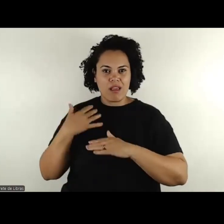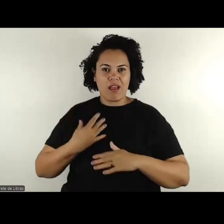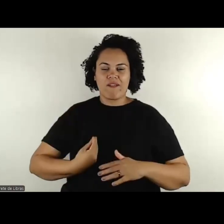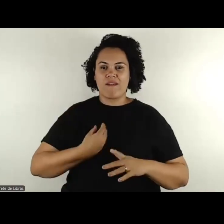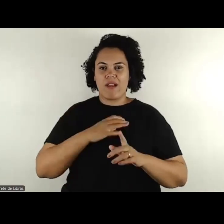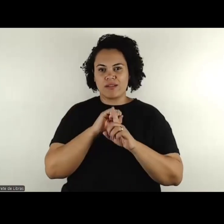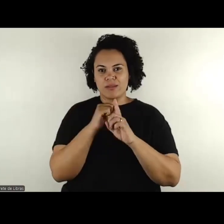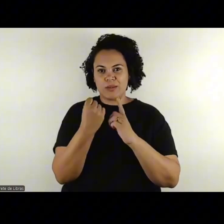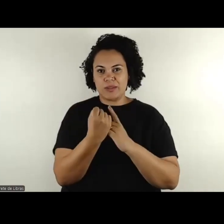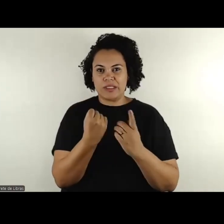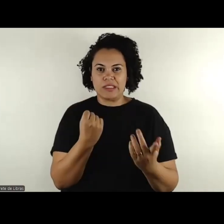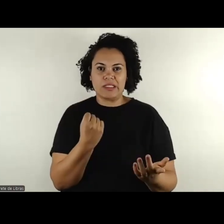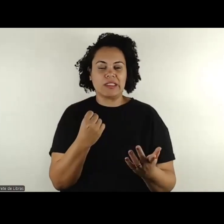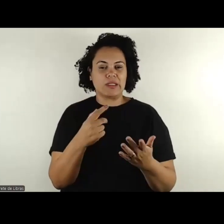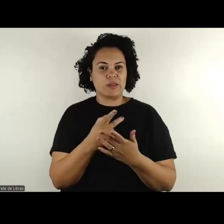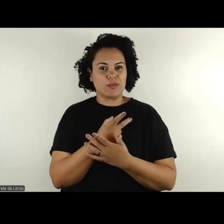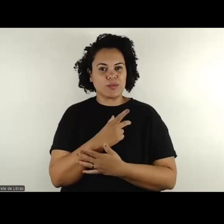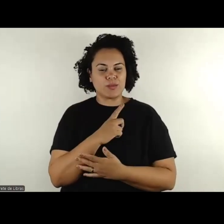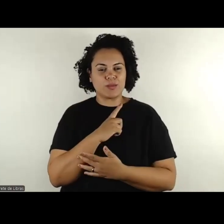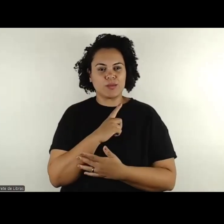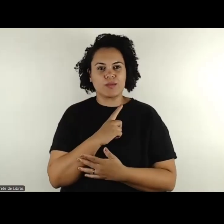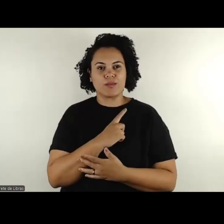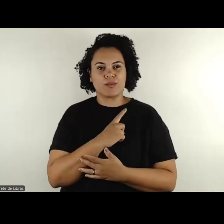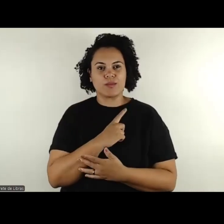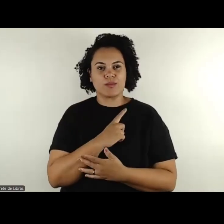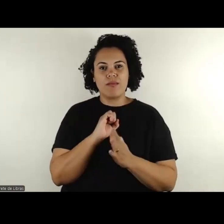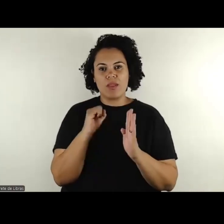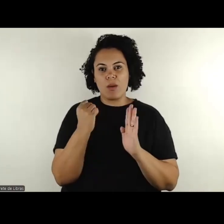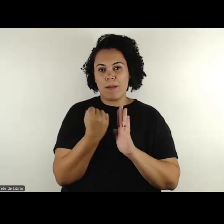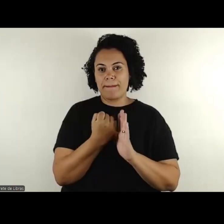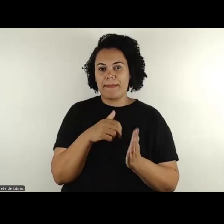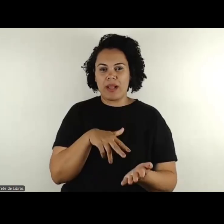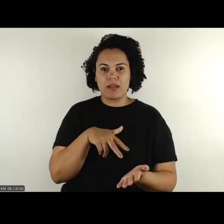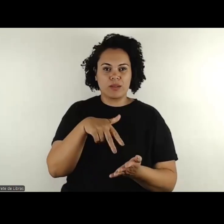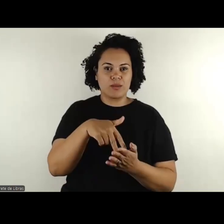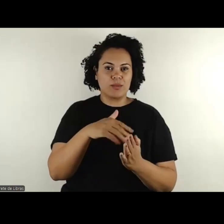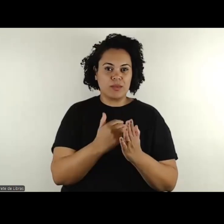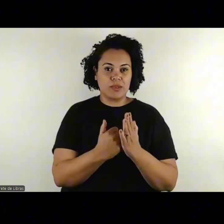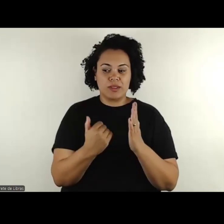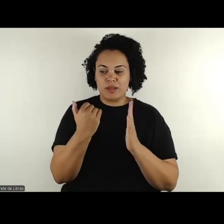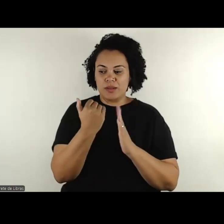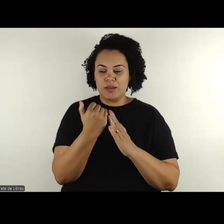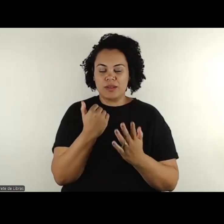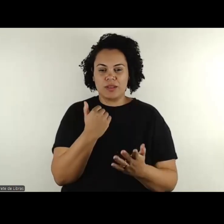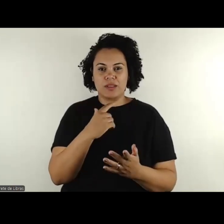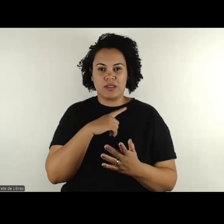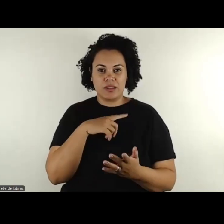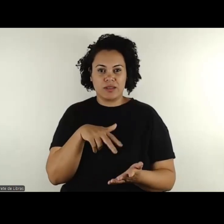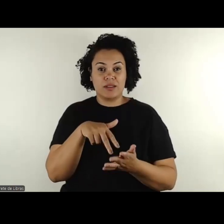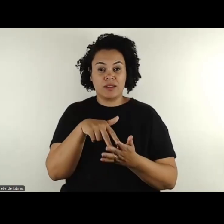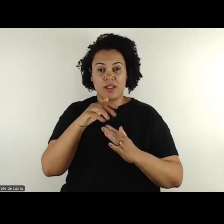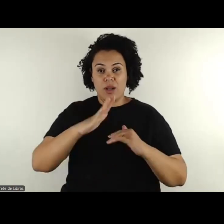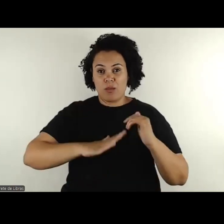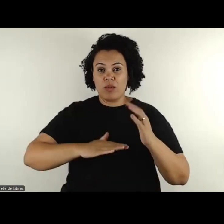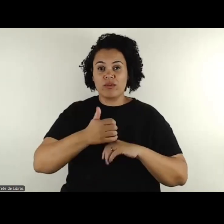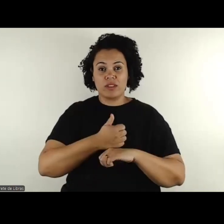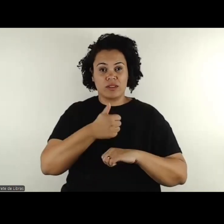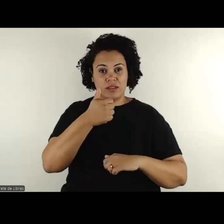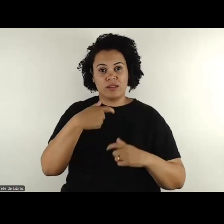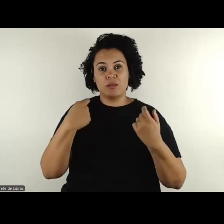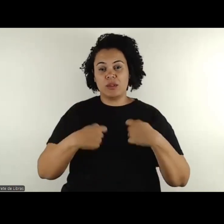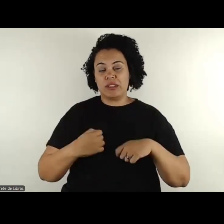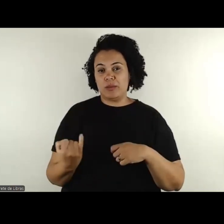sociedade. Temos mais um marco para nos posicionarmos, afirmar que nossa profissão é necessária para o